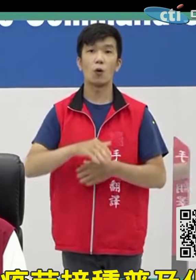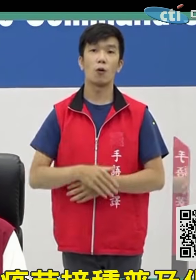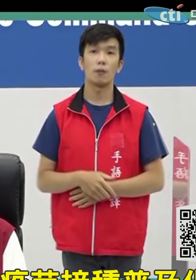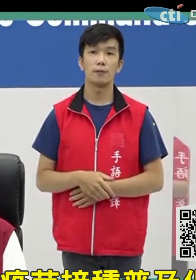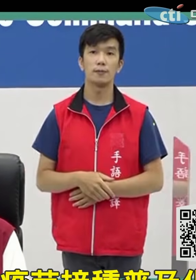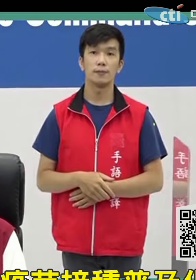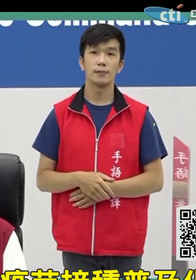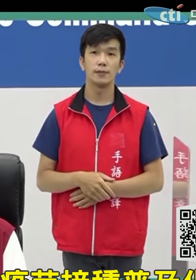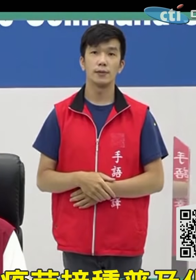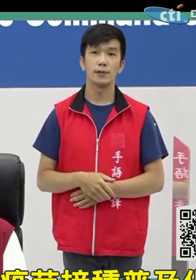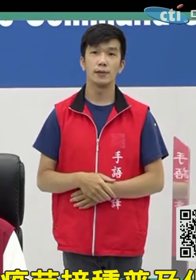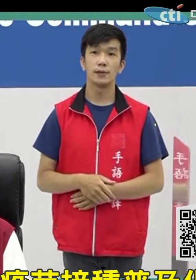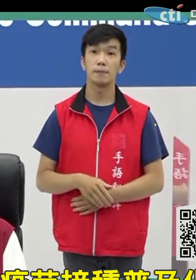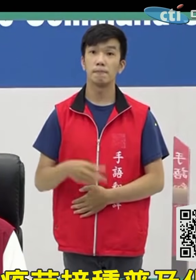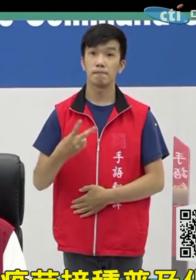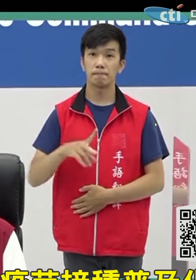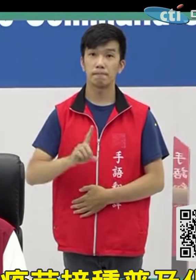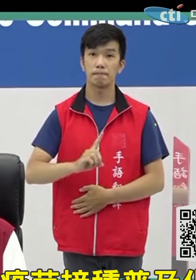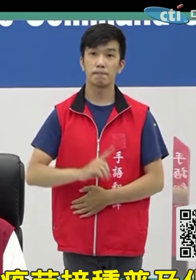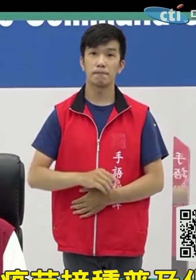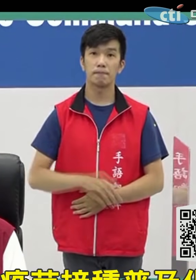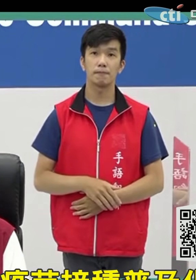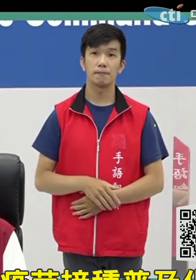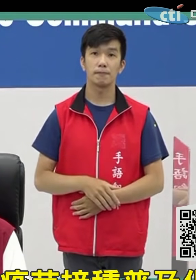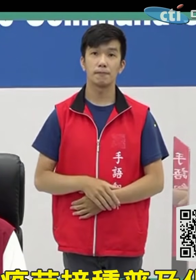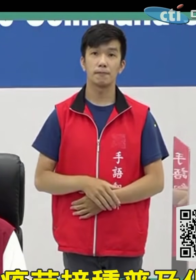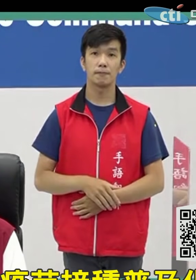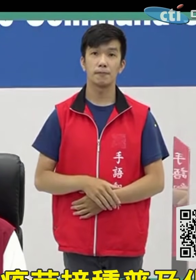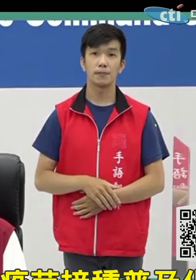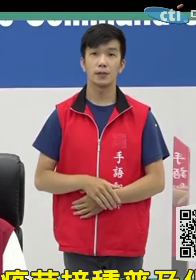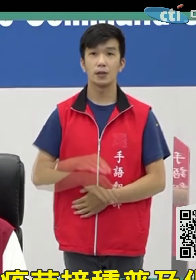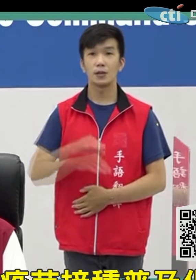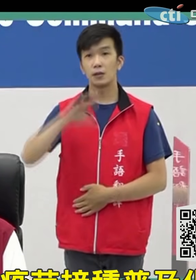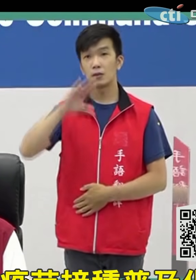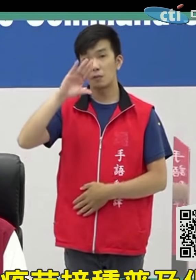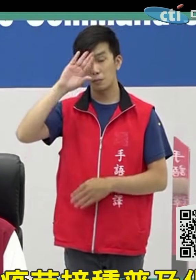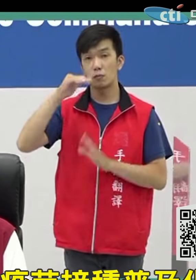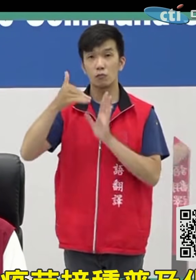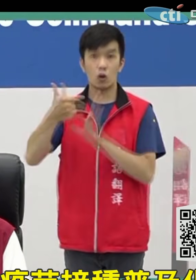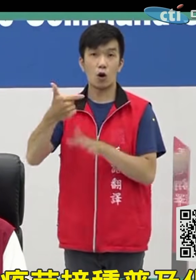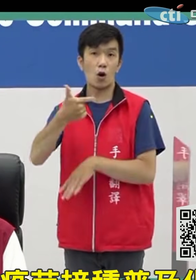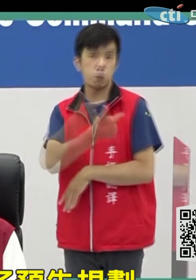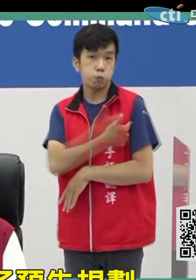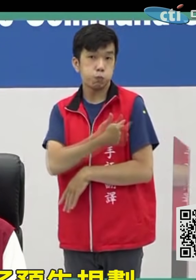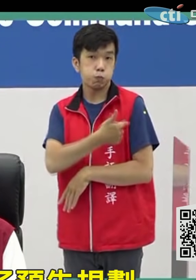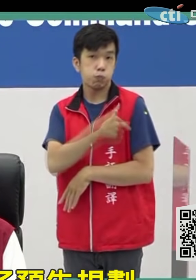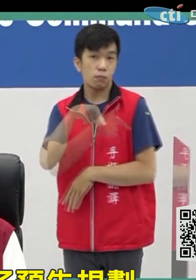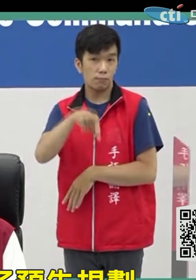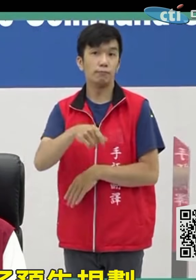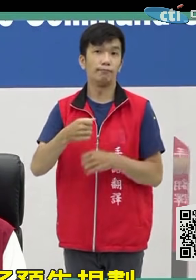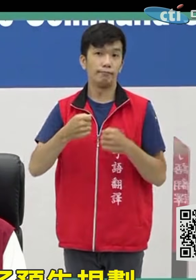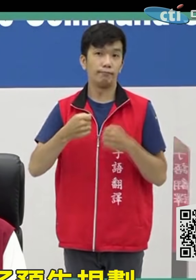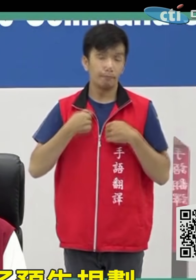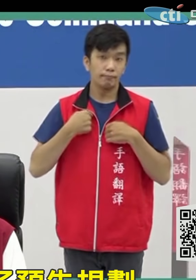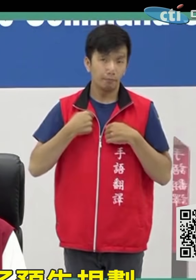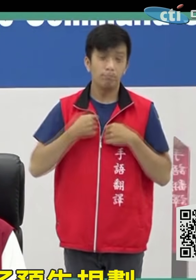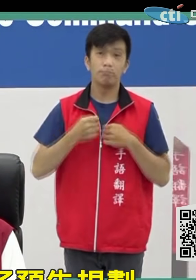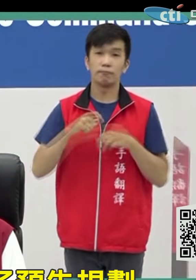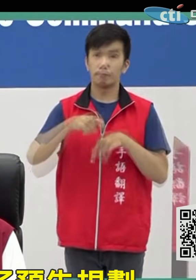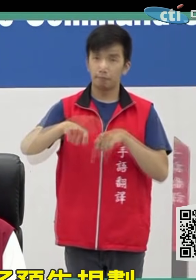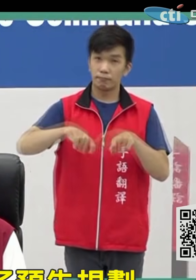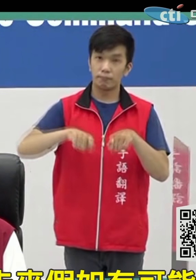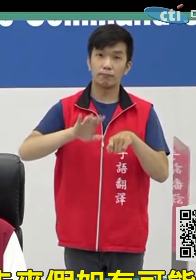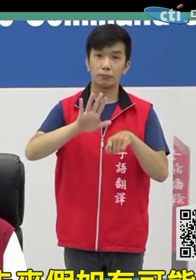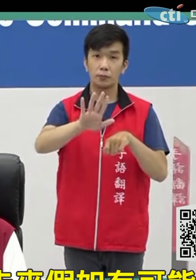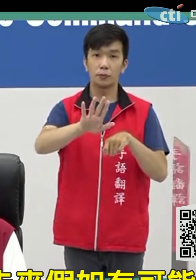个针对这个疫苗接种的普及化做了预先规划。